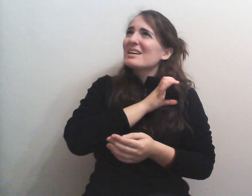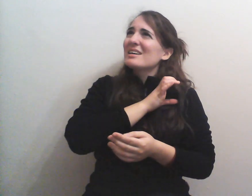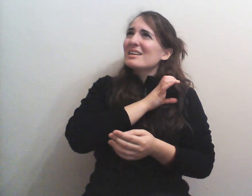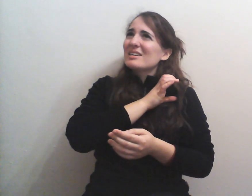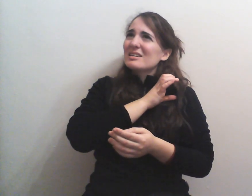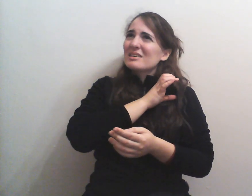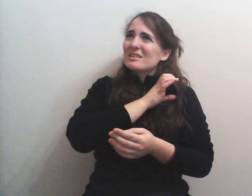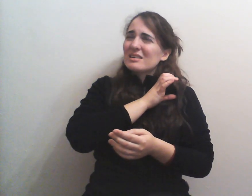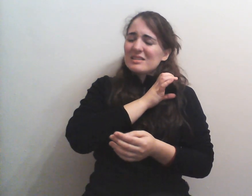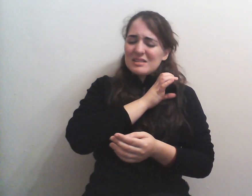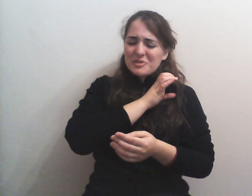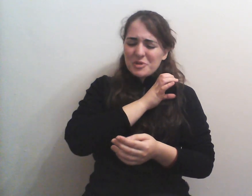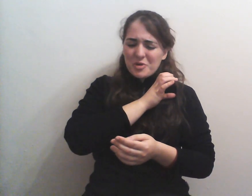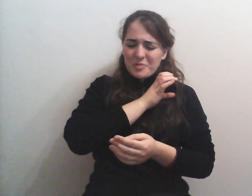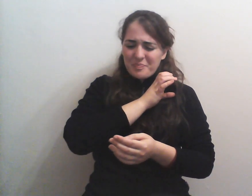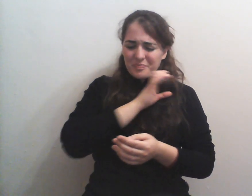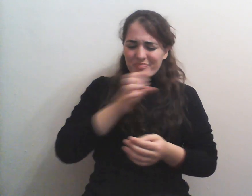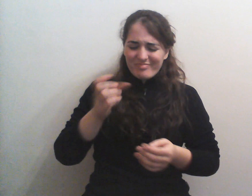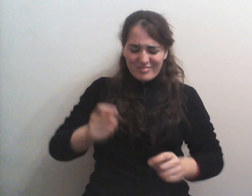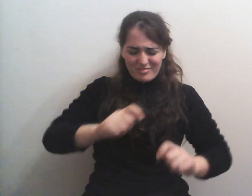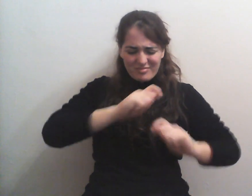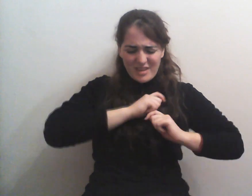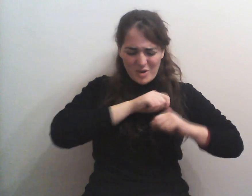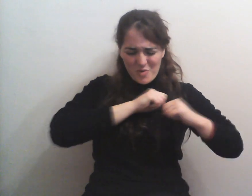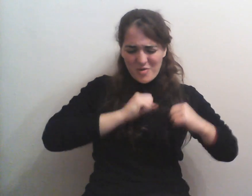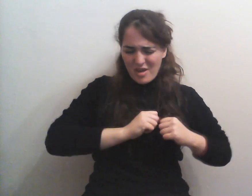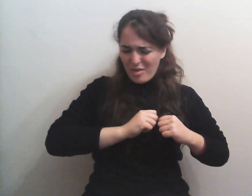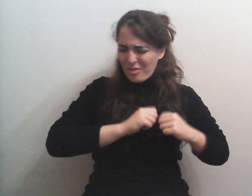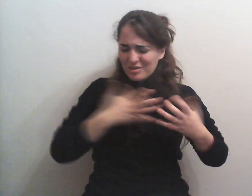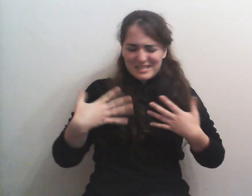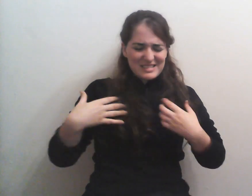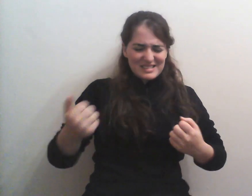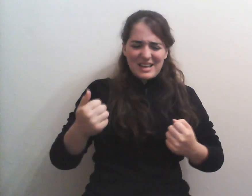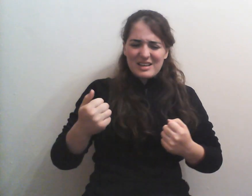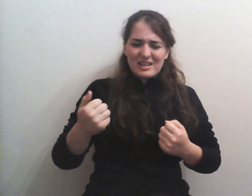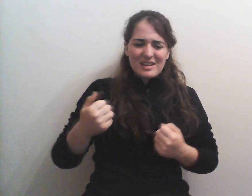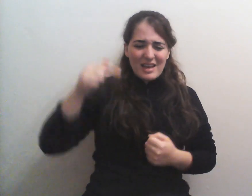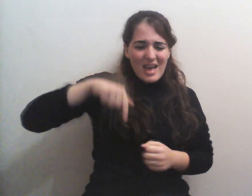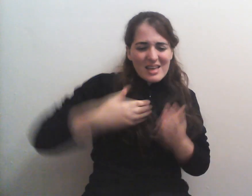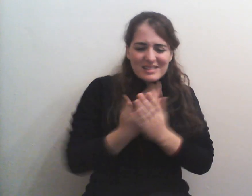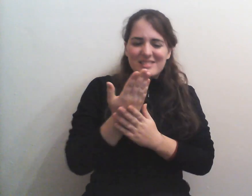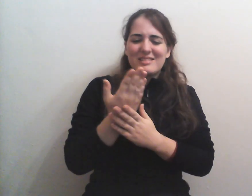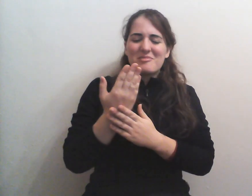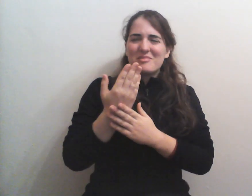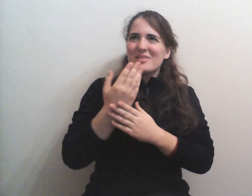nuestro corazón. Oh, Señor, que pasemos este día gozándonos, alegrándonos en tu gran obra de salvación en